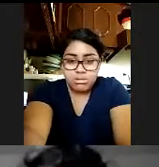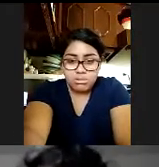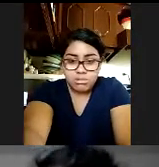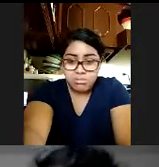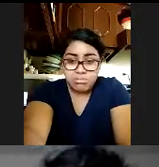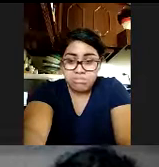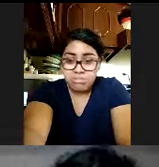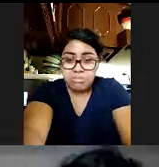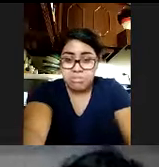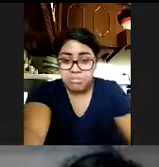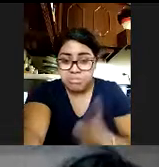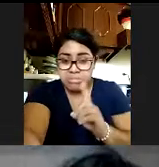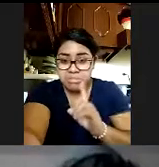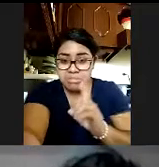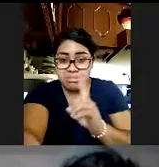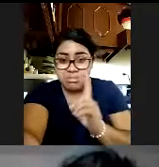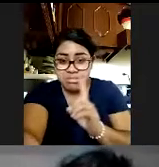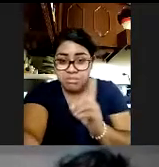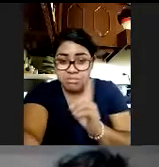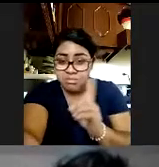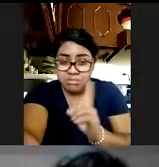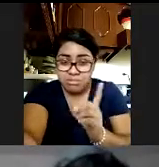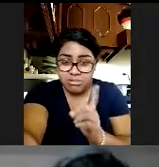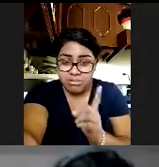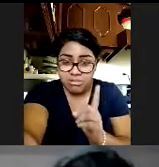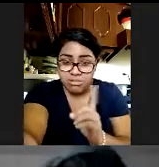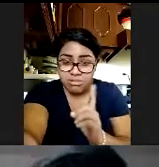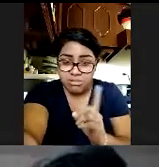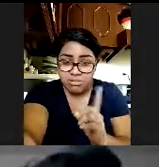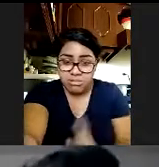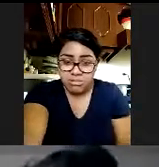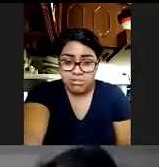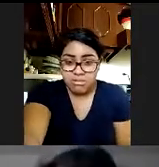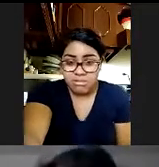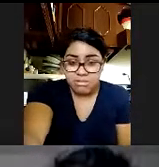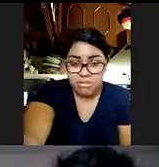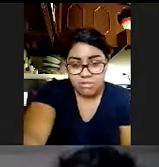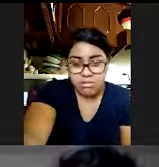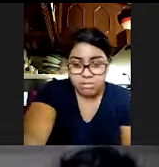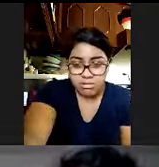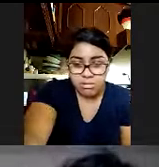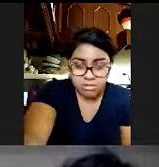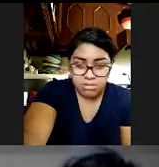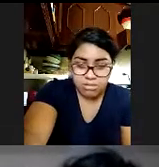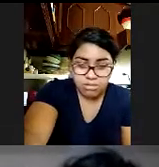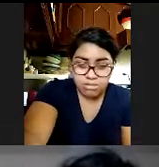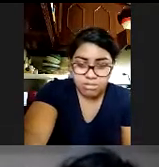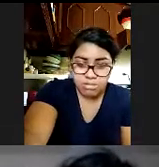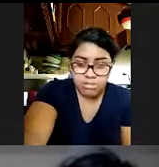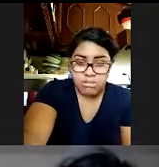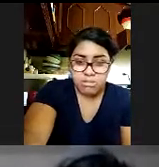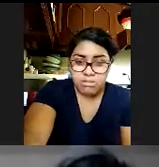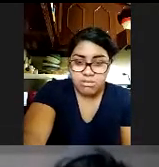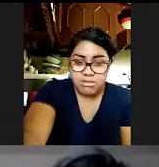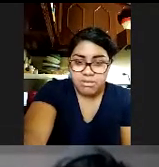Ahí está. ¿Ya la viste? ¿No? O cambia. Cambia otro y ahorita. Ahorita regresamos contigo, Mari, porque se